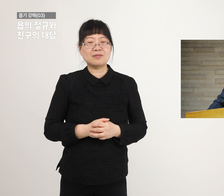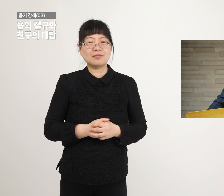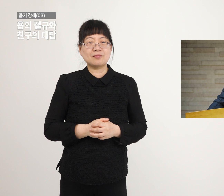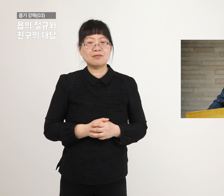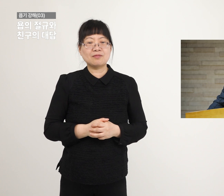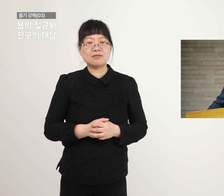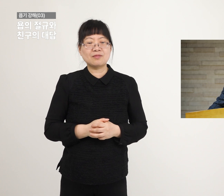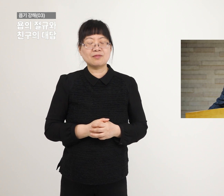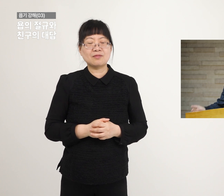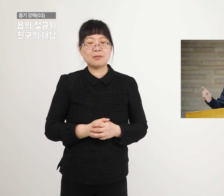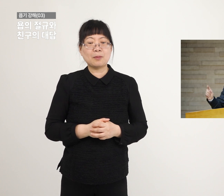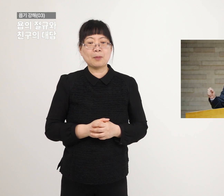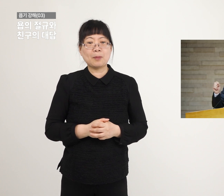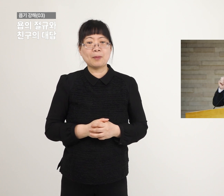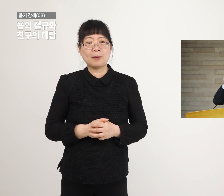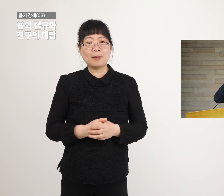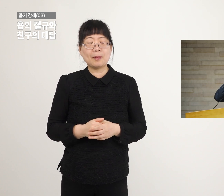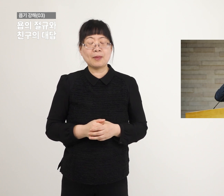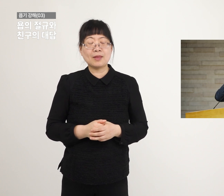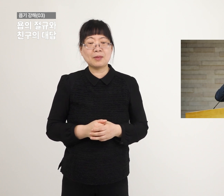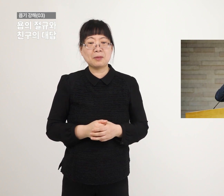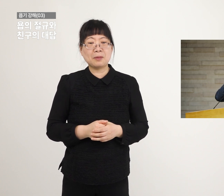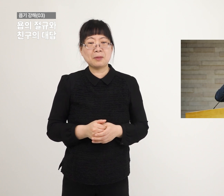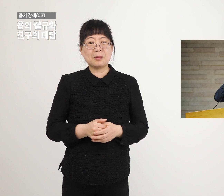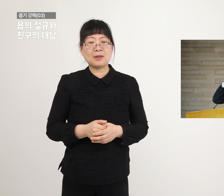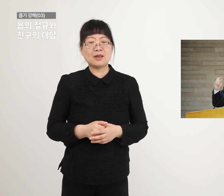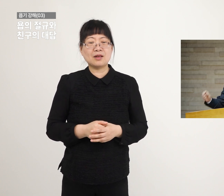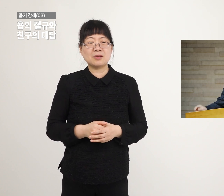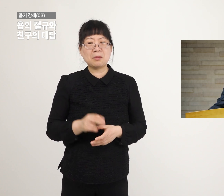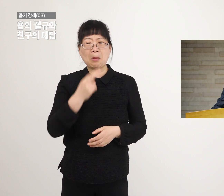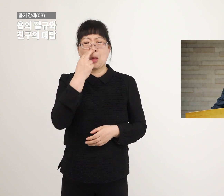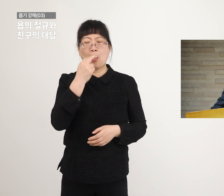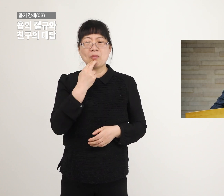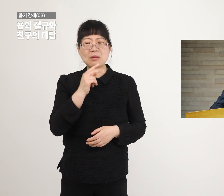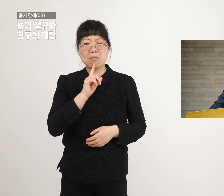거죠. 그리고 성경을 잘 보세요.